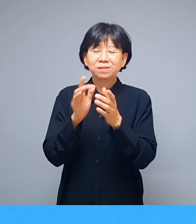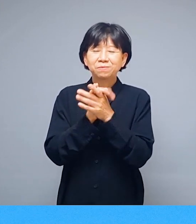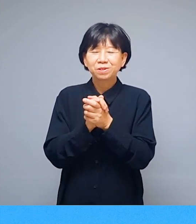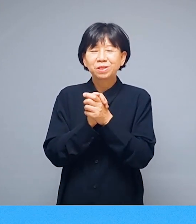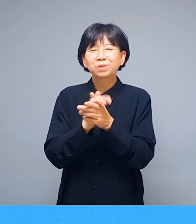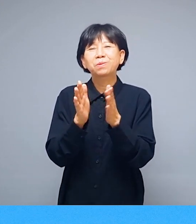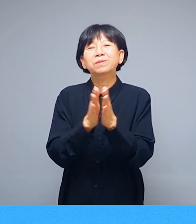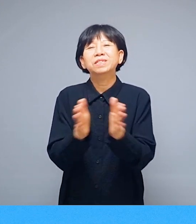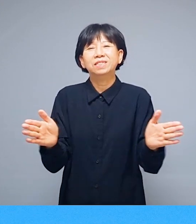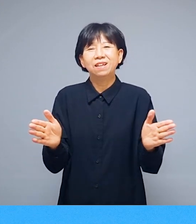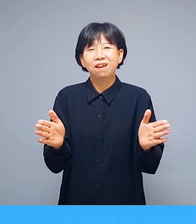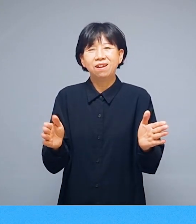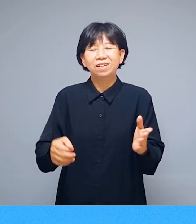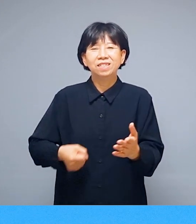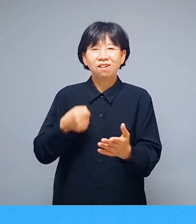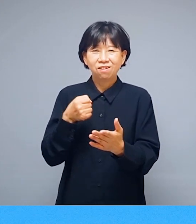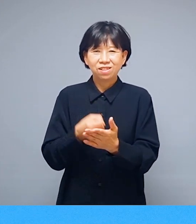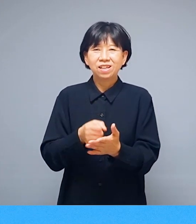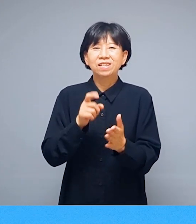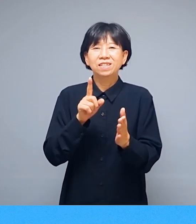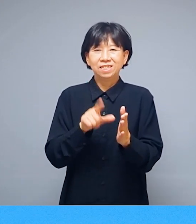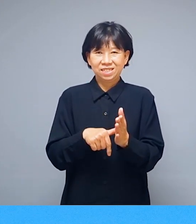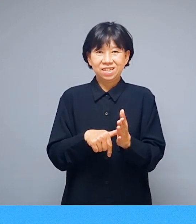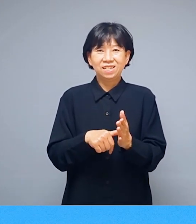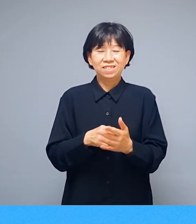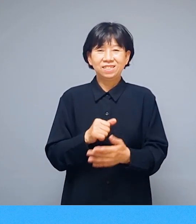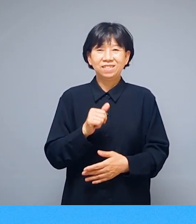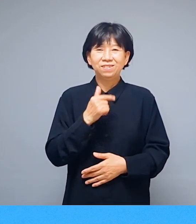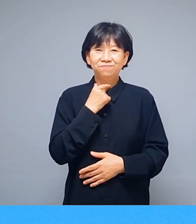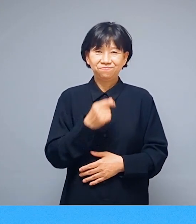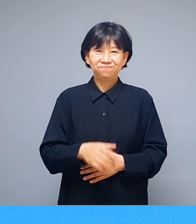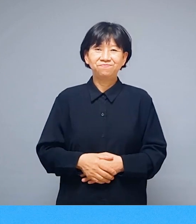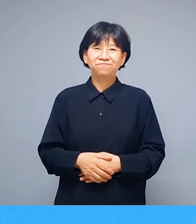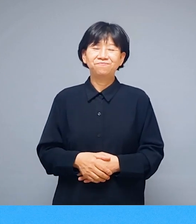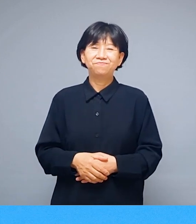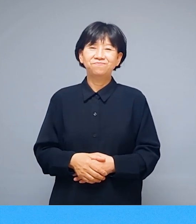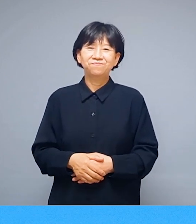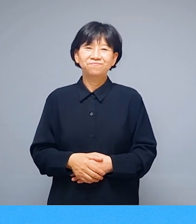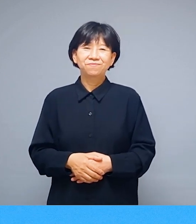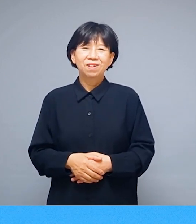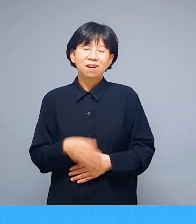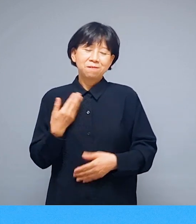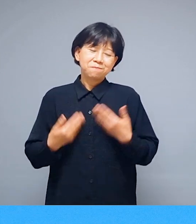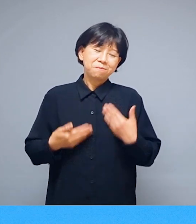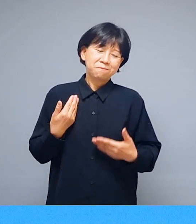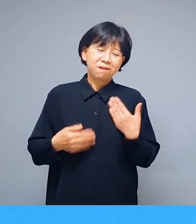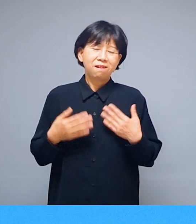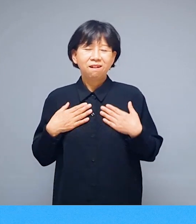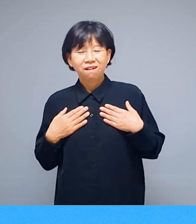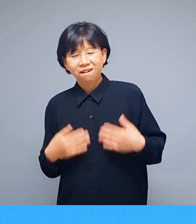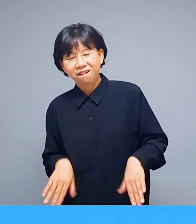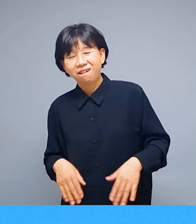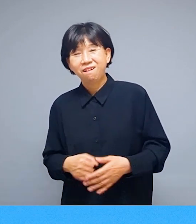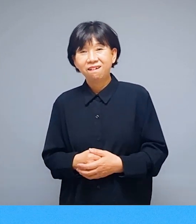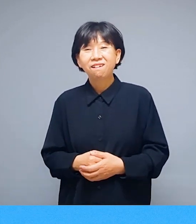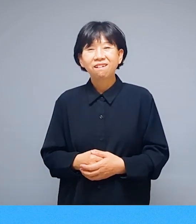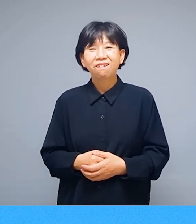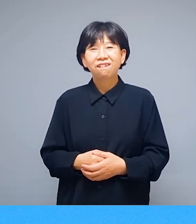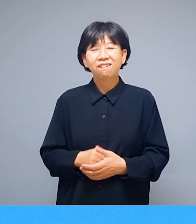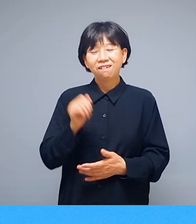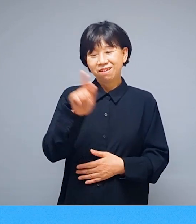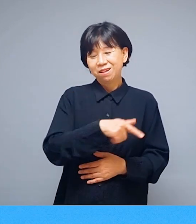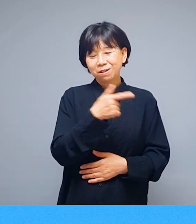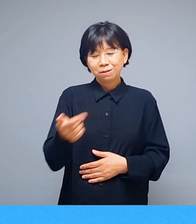시작하겠다는 결단의 시간, 저 여러분이 있기를 바랍니다. 물론 바쁘고 지친 일상입니다. 하루 종일